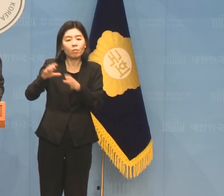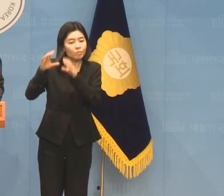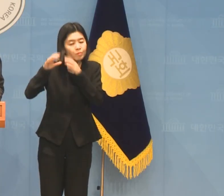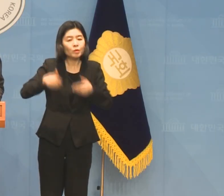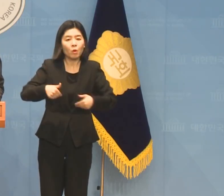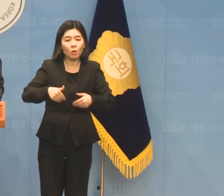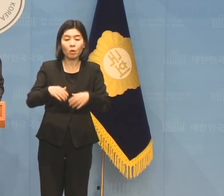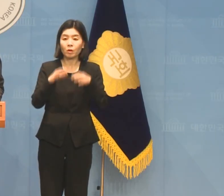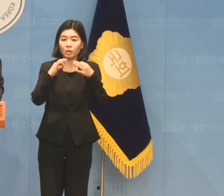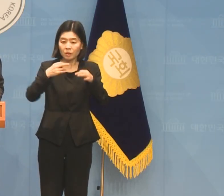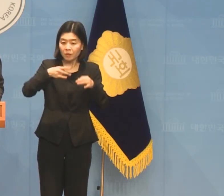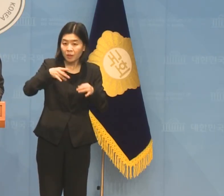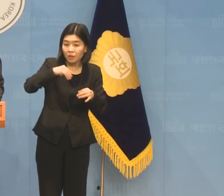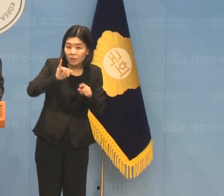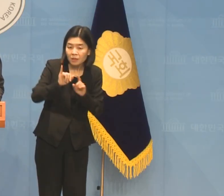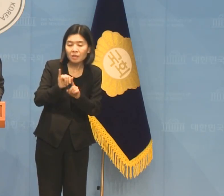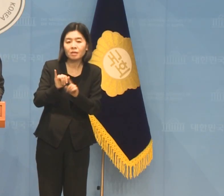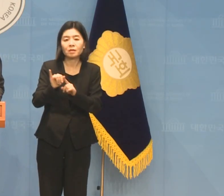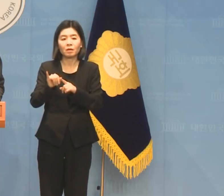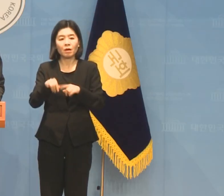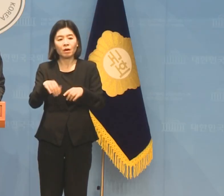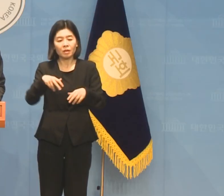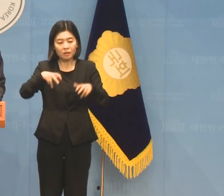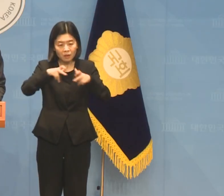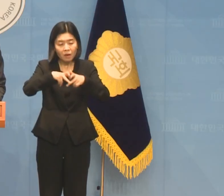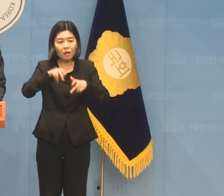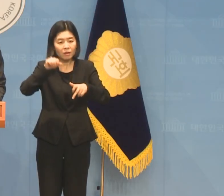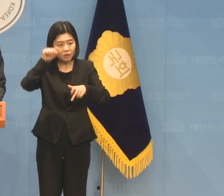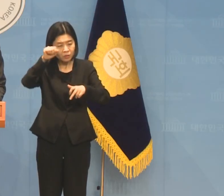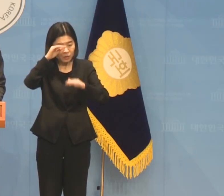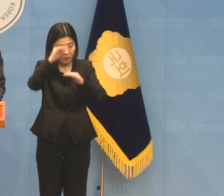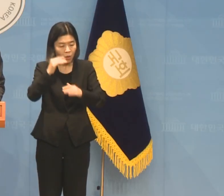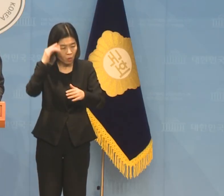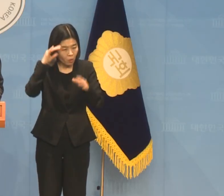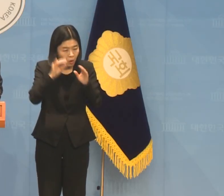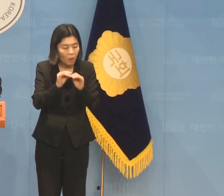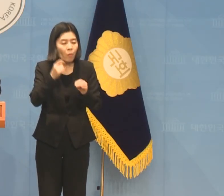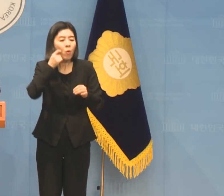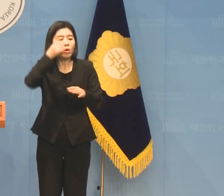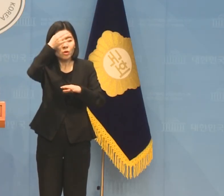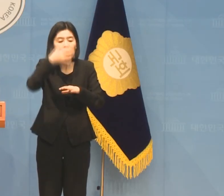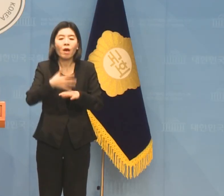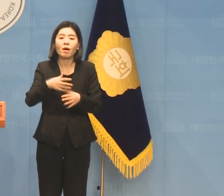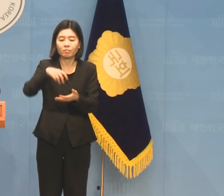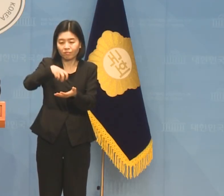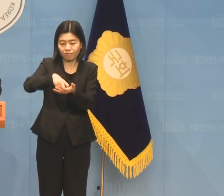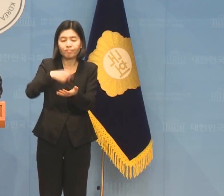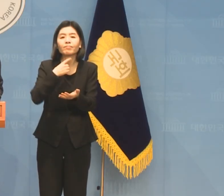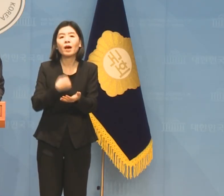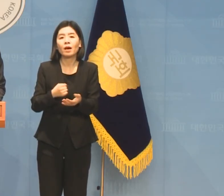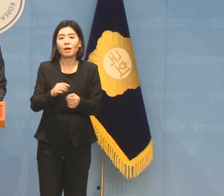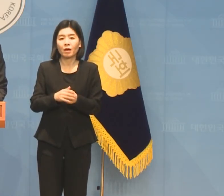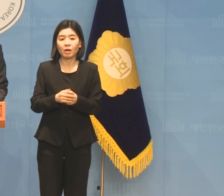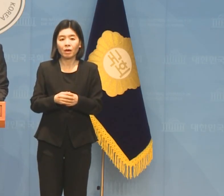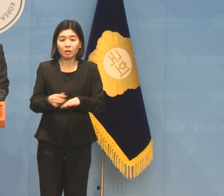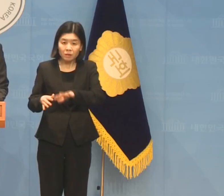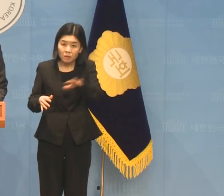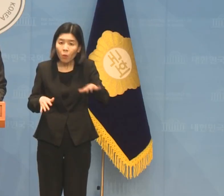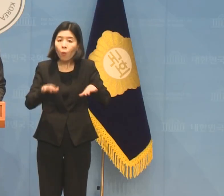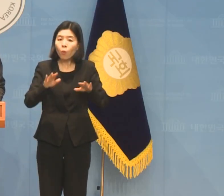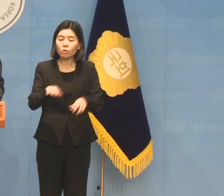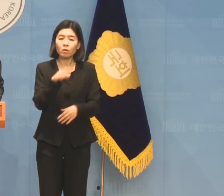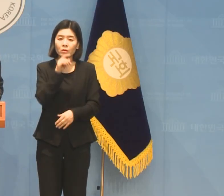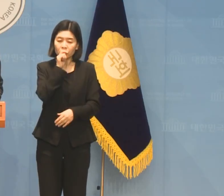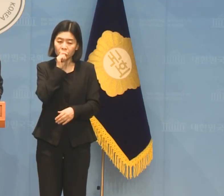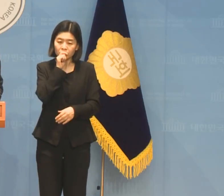의원은 공감하지 못해 죄송하다며 전장현 앞에 무릎까지 꿇었습니다. 그랬던 그들이 오늘은 말이